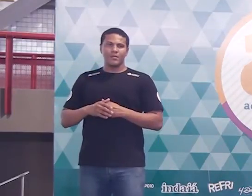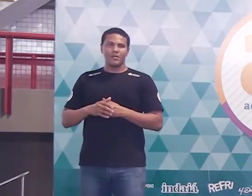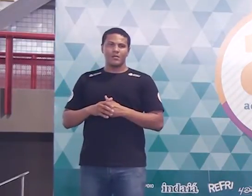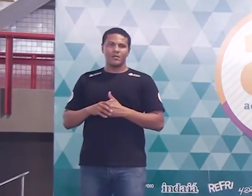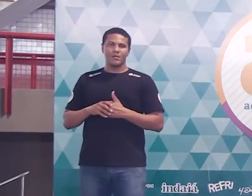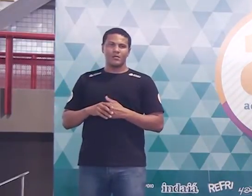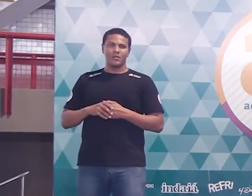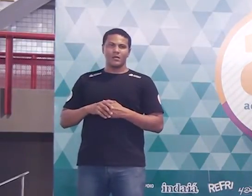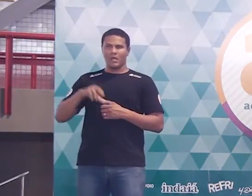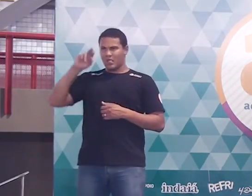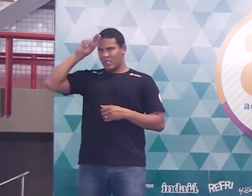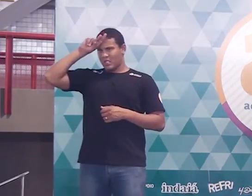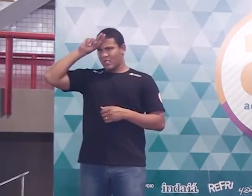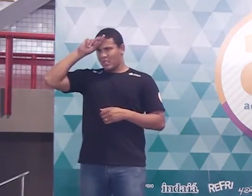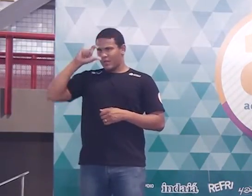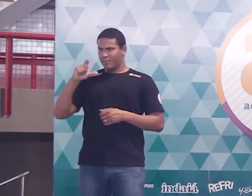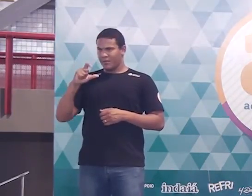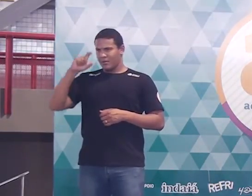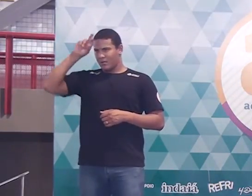é uma baratinha?